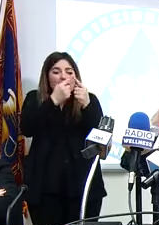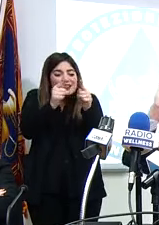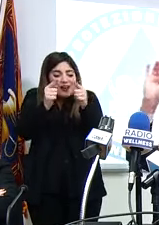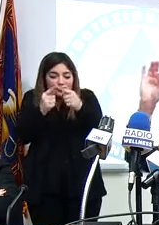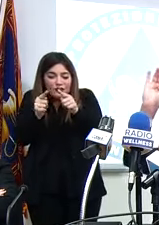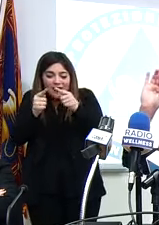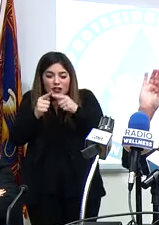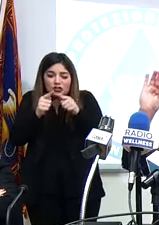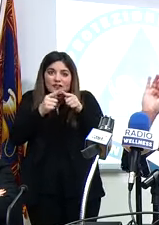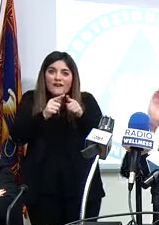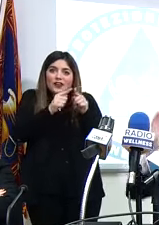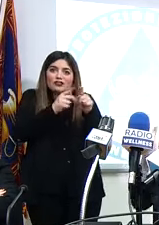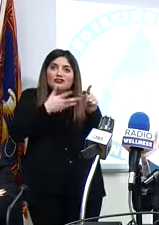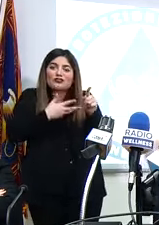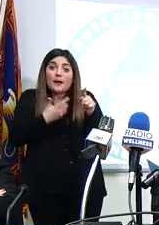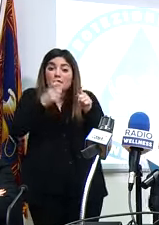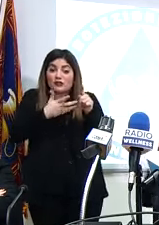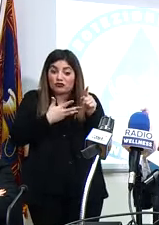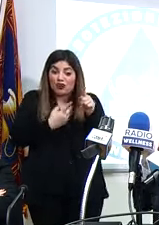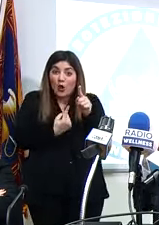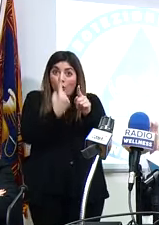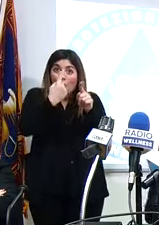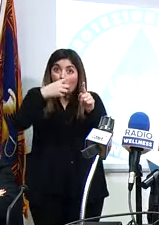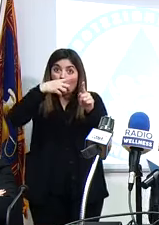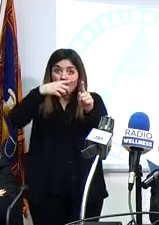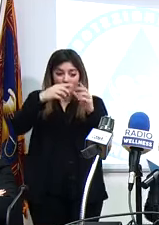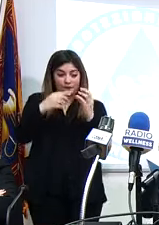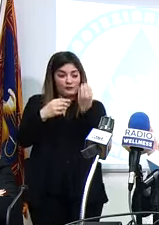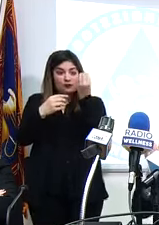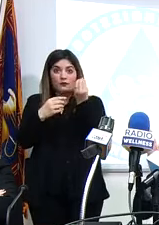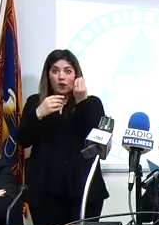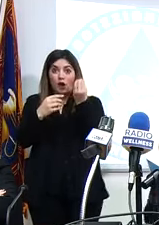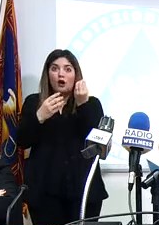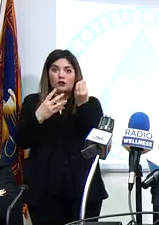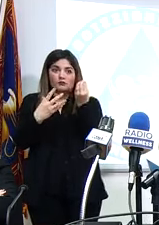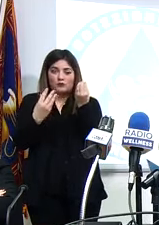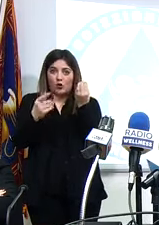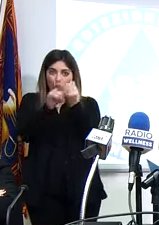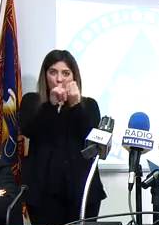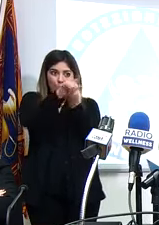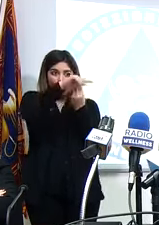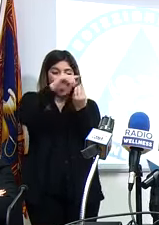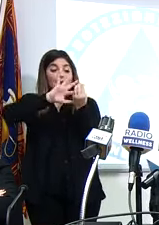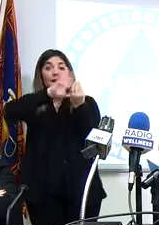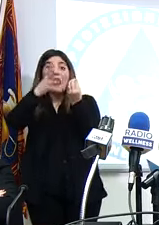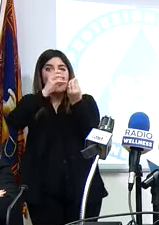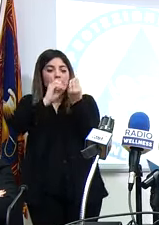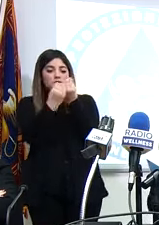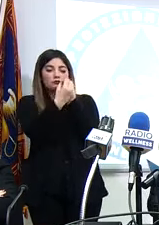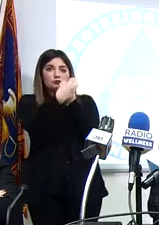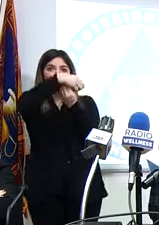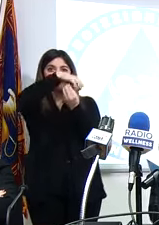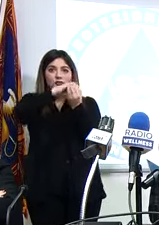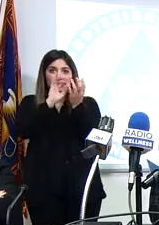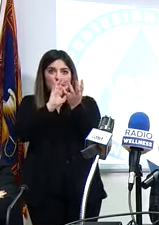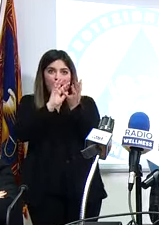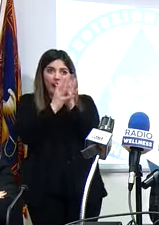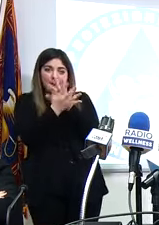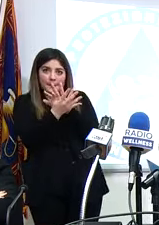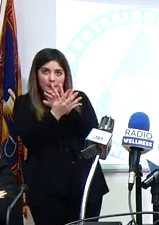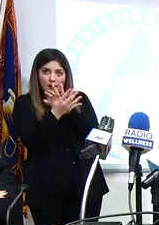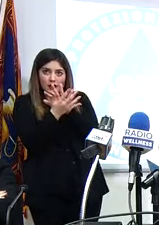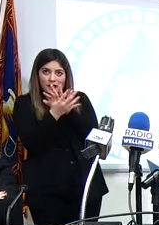un progenitore comune, quindi ne avremo almeno 30 di lignaggi. Pensate che in Sudafrica ce ne sono 25.